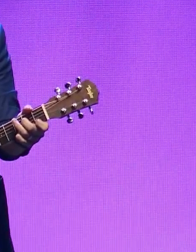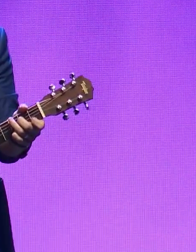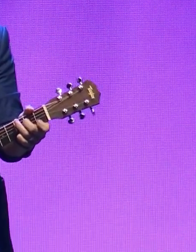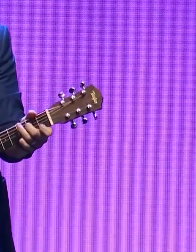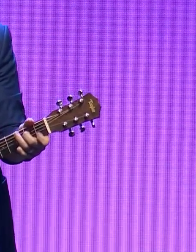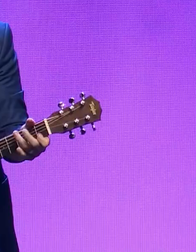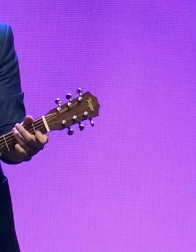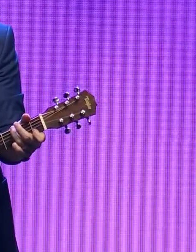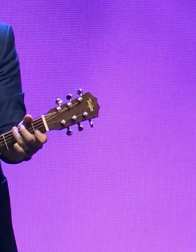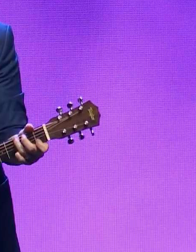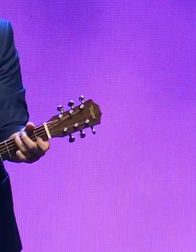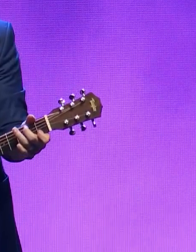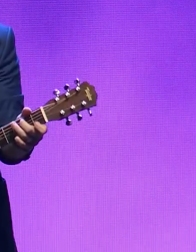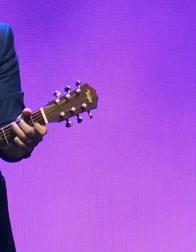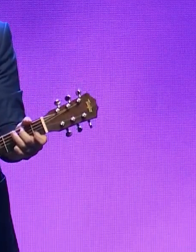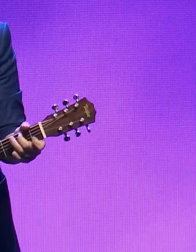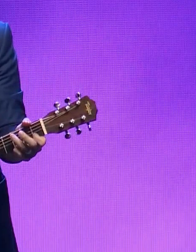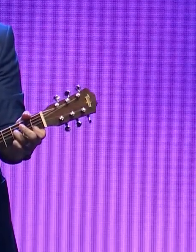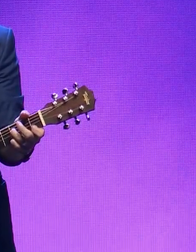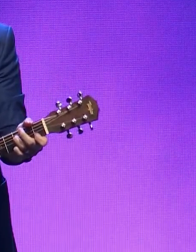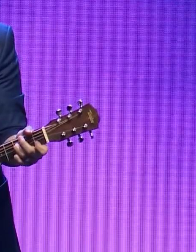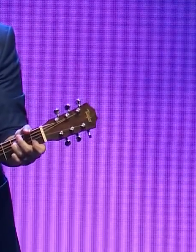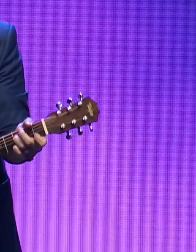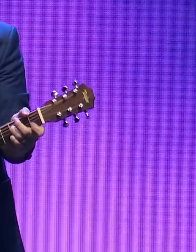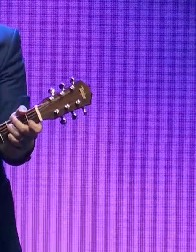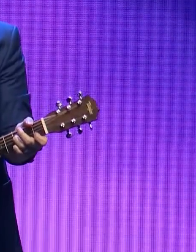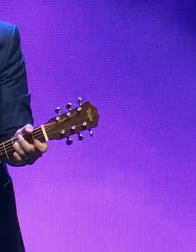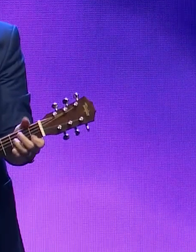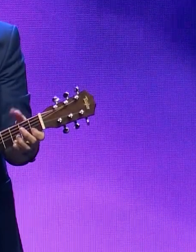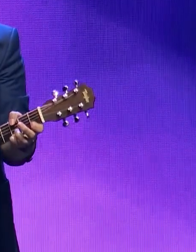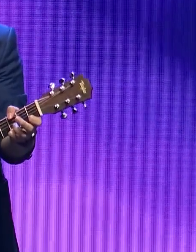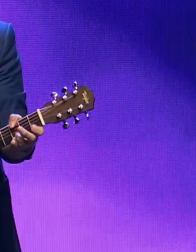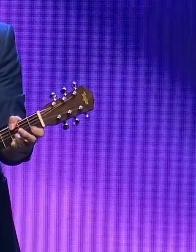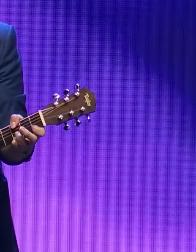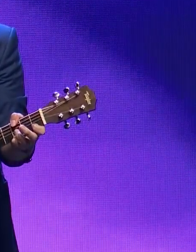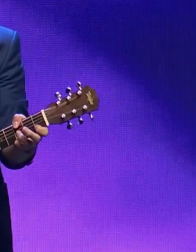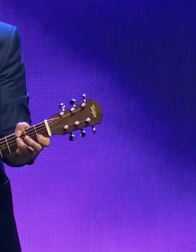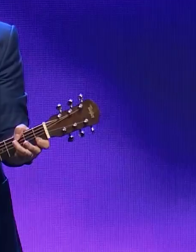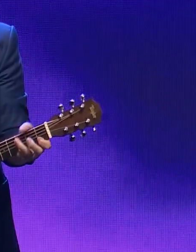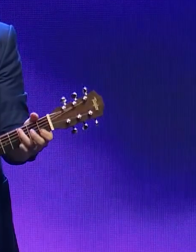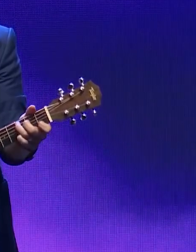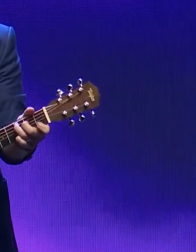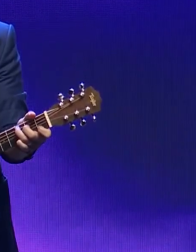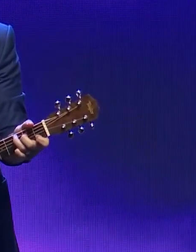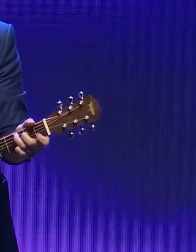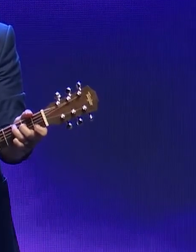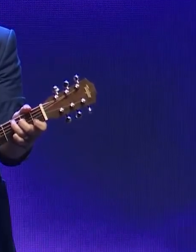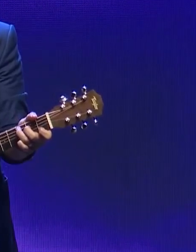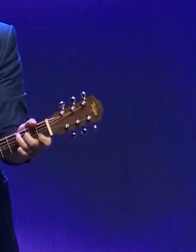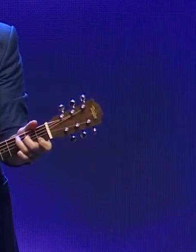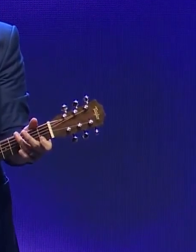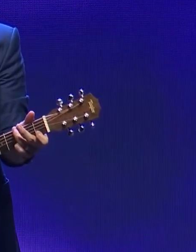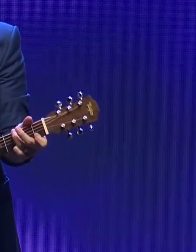menyembuhkan yang terluka. Ku kan tenang bersama-Mu, Bapa.